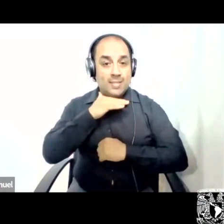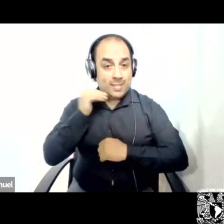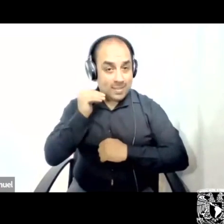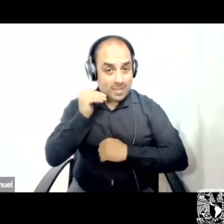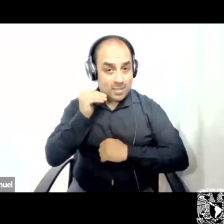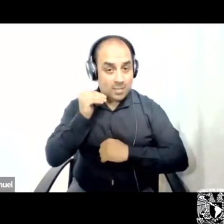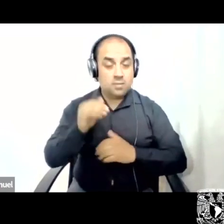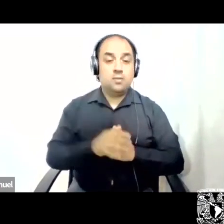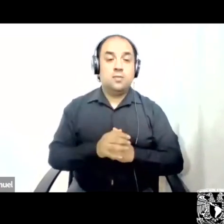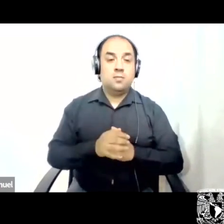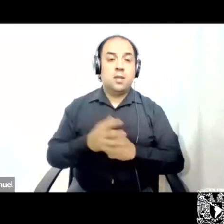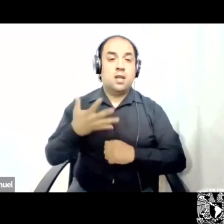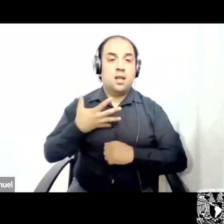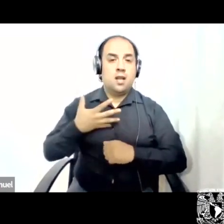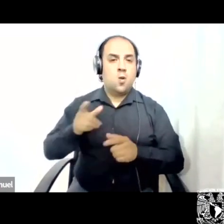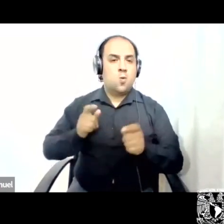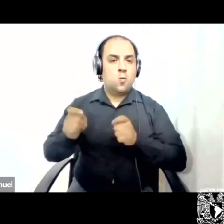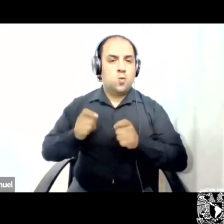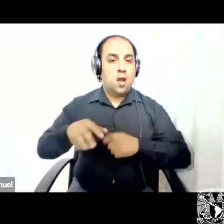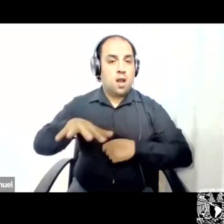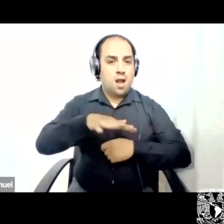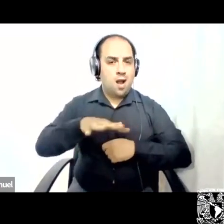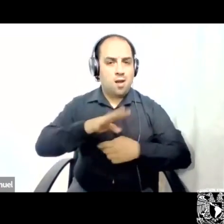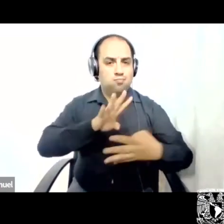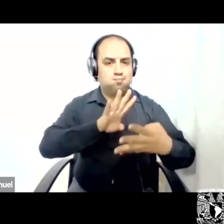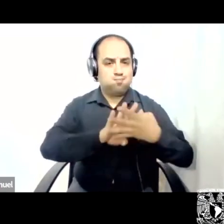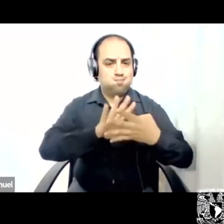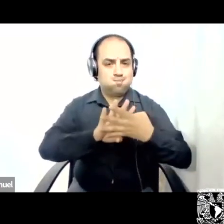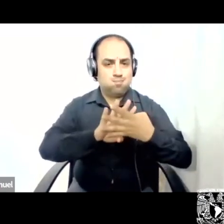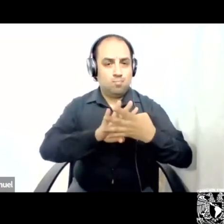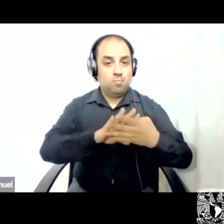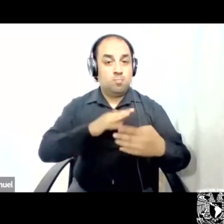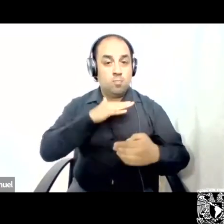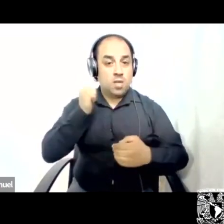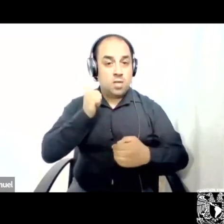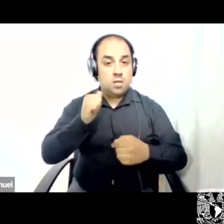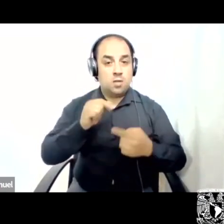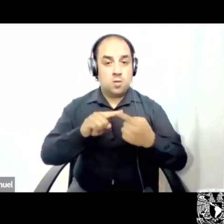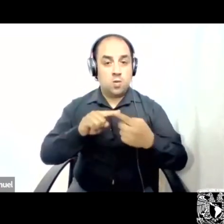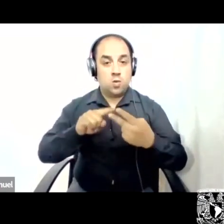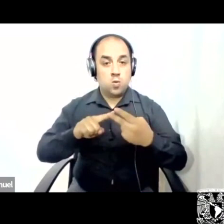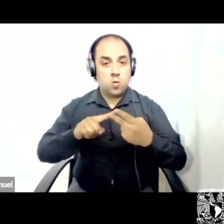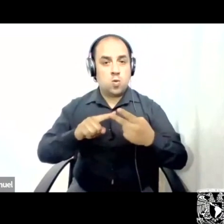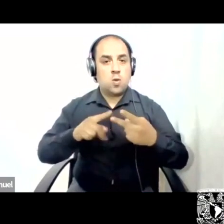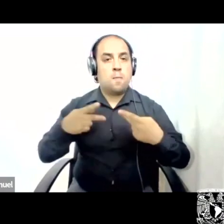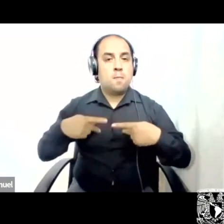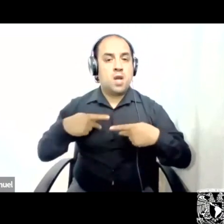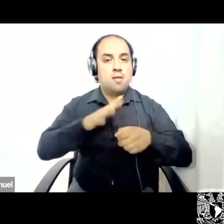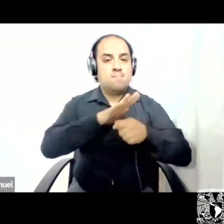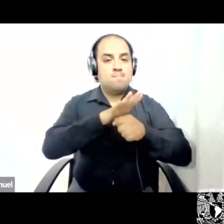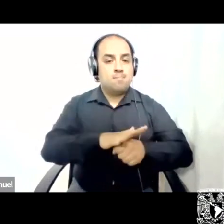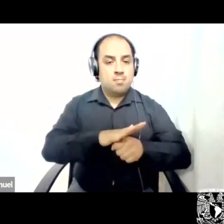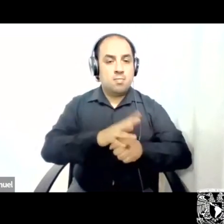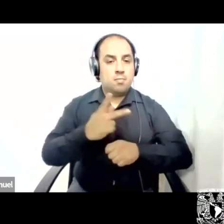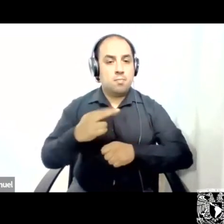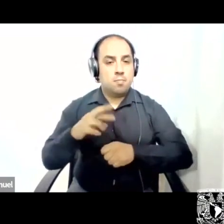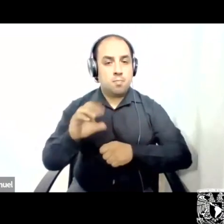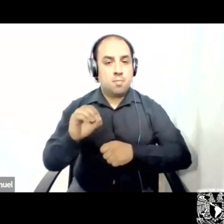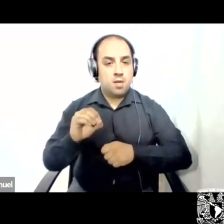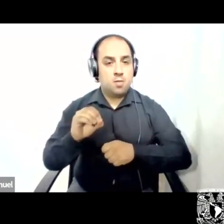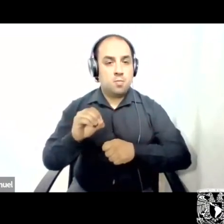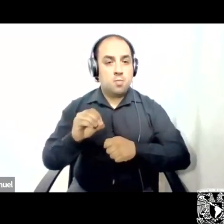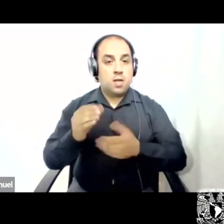los campos de concentración. Y por el otro lado estarían los oprimidos, que Primo Levi propone o divide en dos: